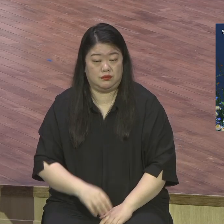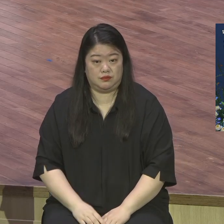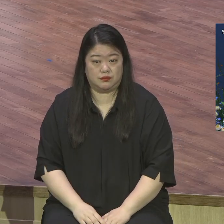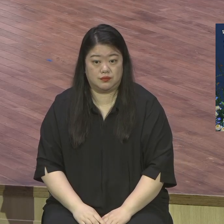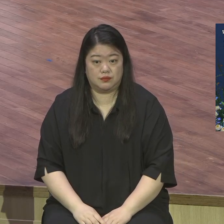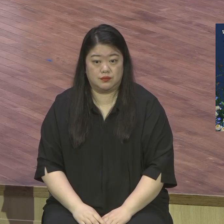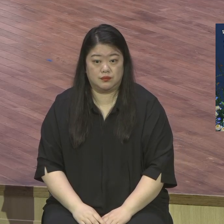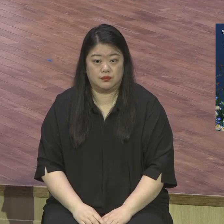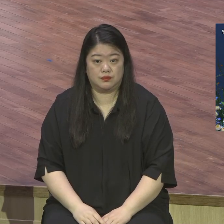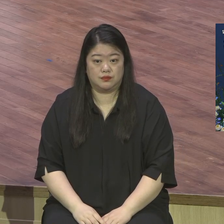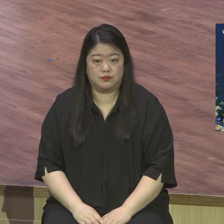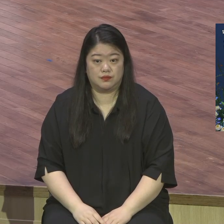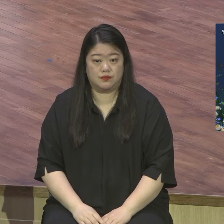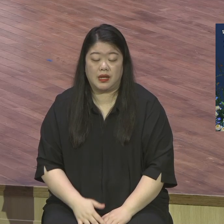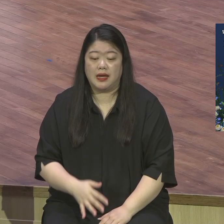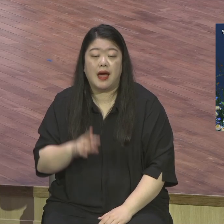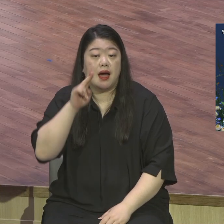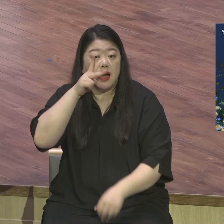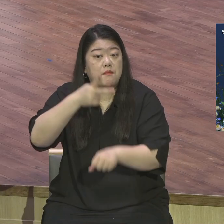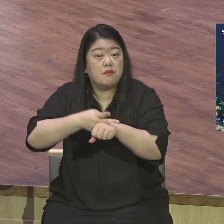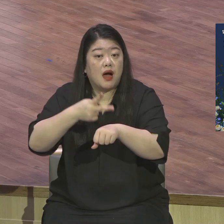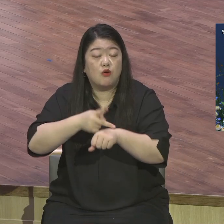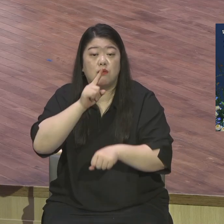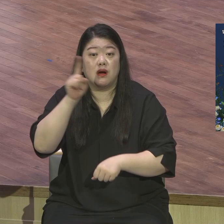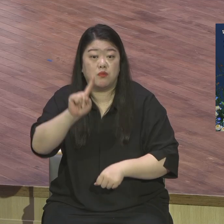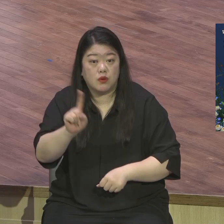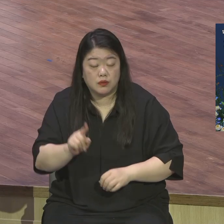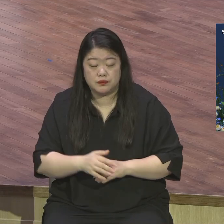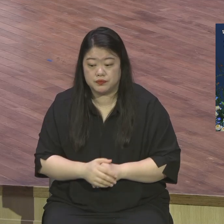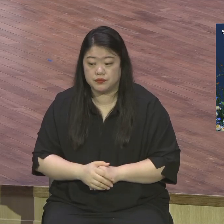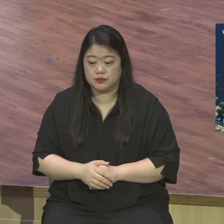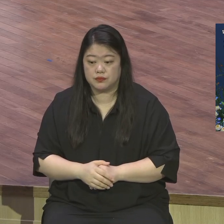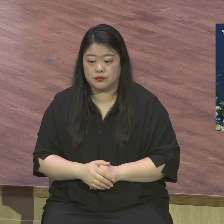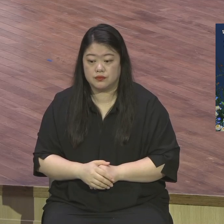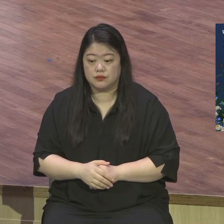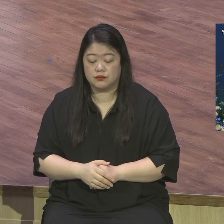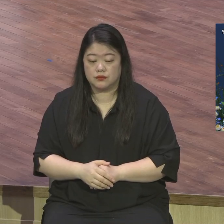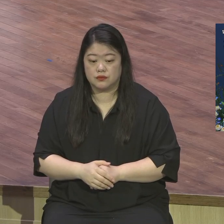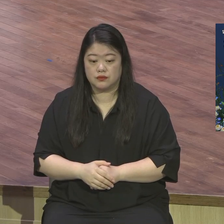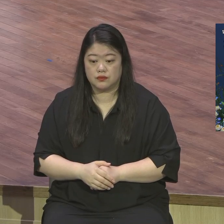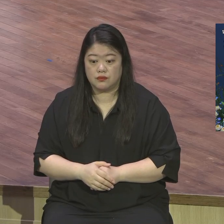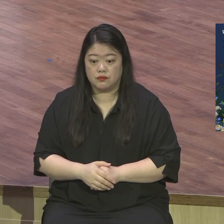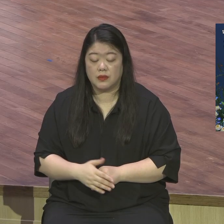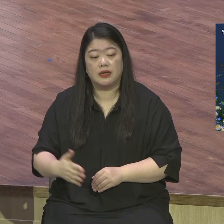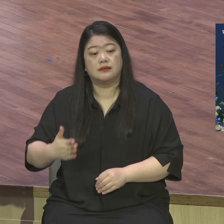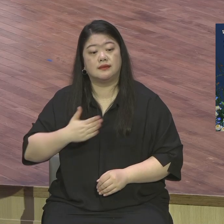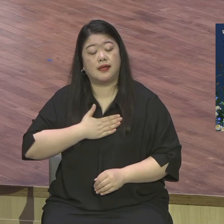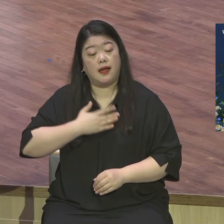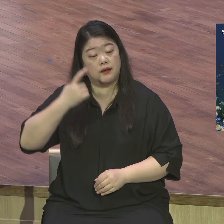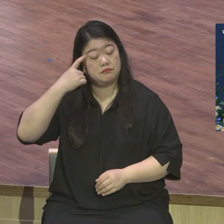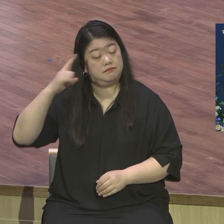사람의 말 듣는 것보다 하나님의 말씀을 듣는 것이 마땅하다고 생각한다